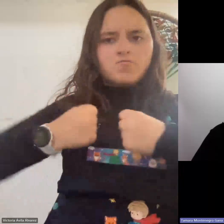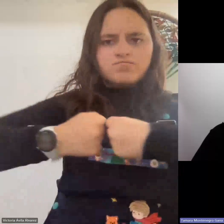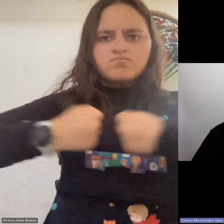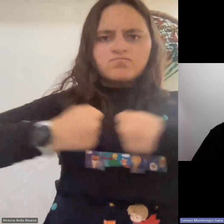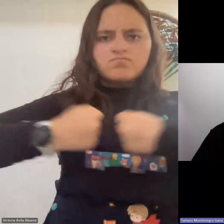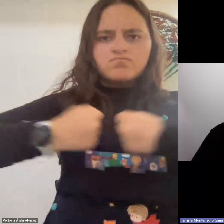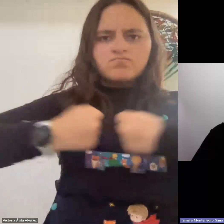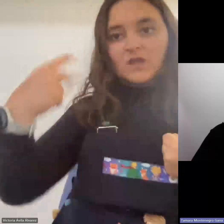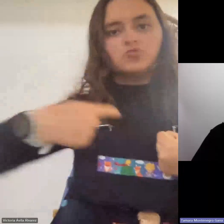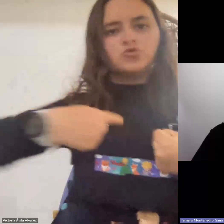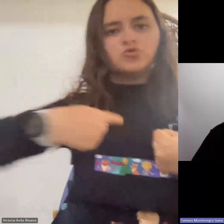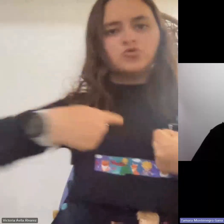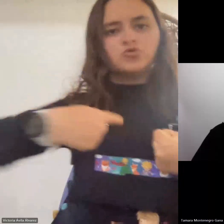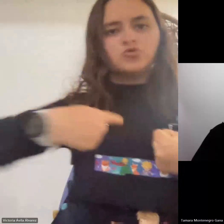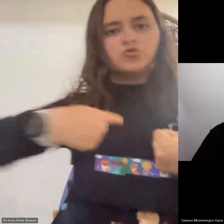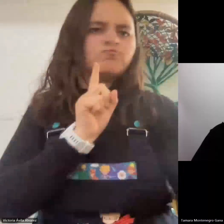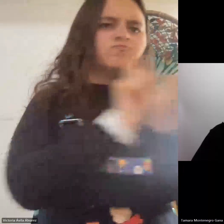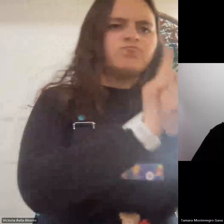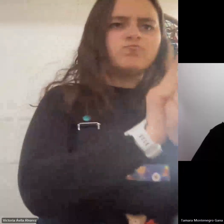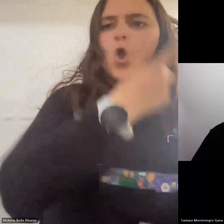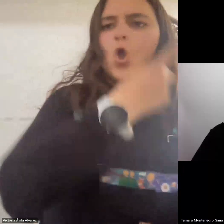¿cómo puede generar ese vínculo?